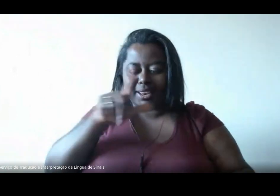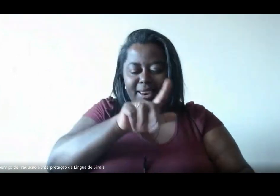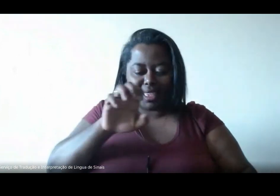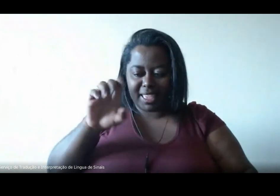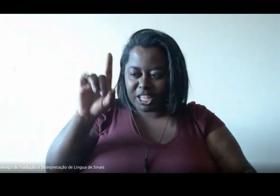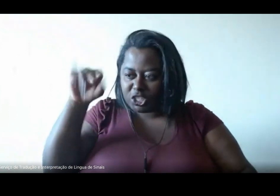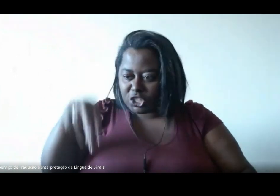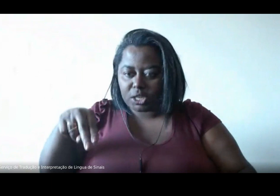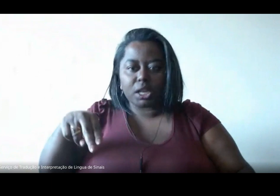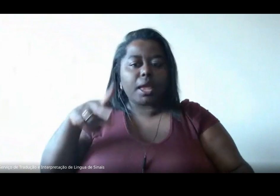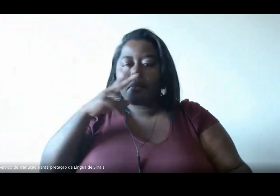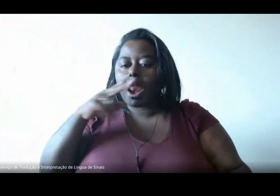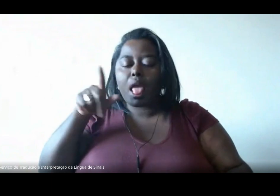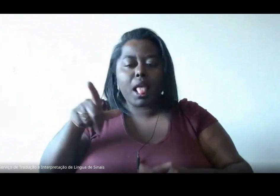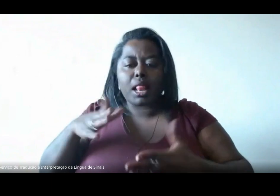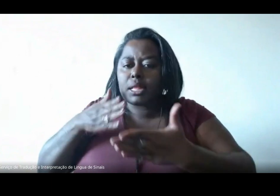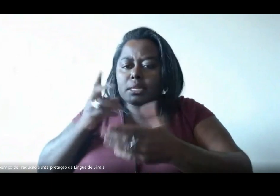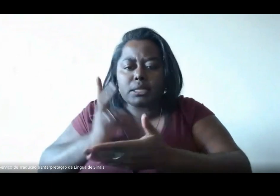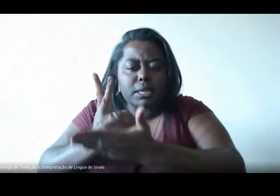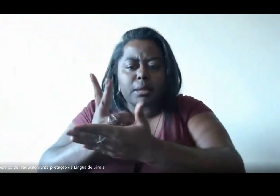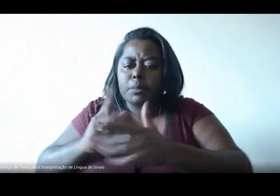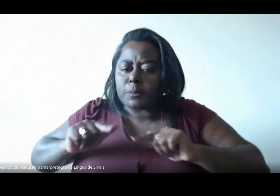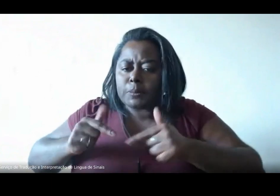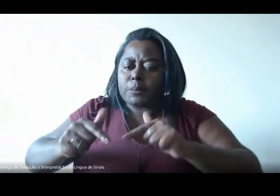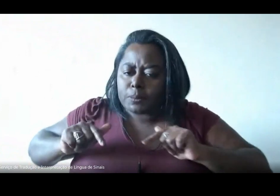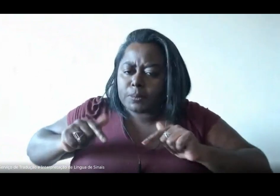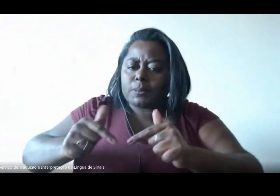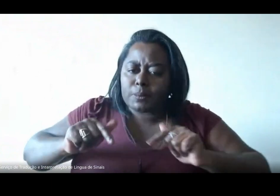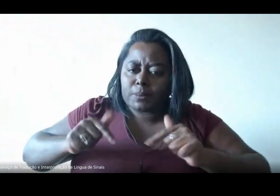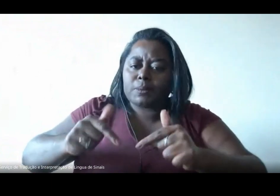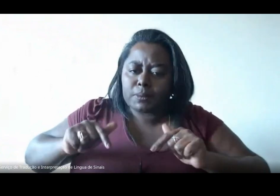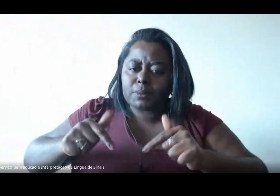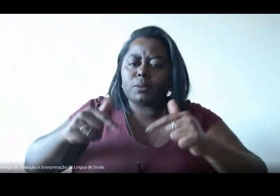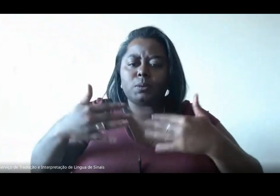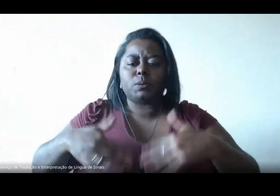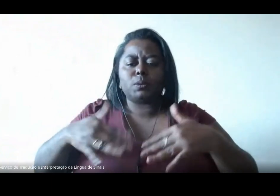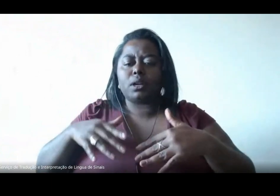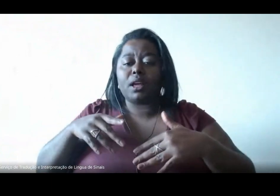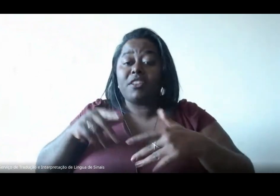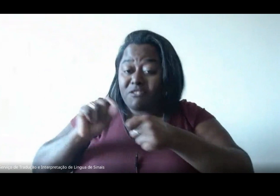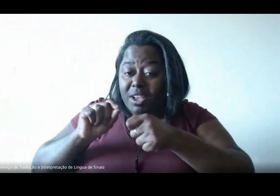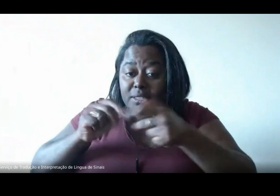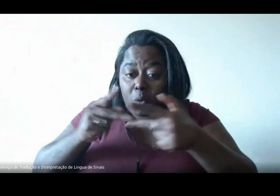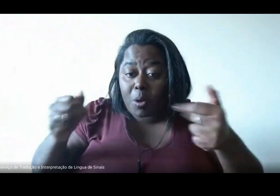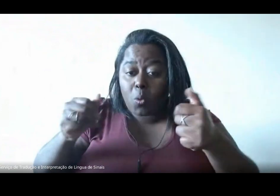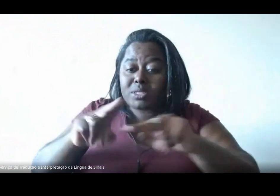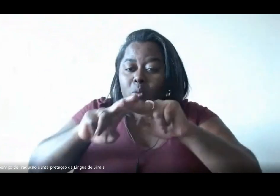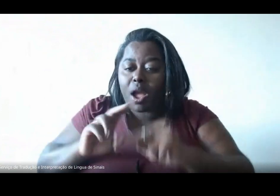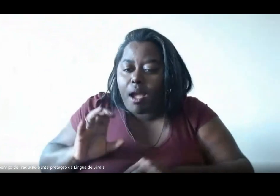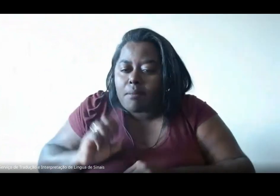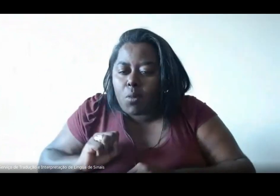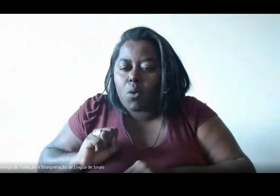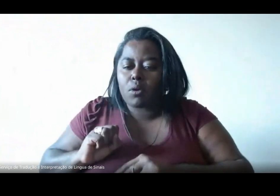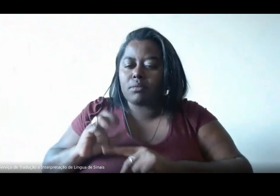laboratório, o Leedim, faz isso também. Eu acho que fazer algo por amor à arte é a melhor coisa do